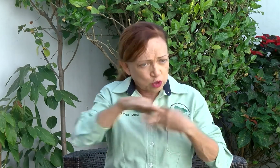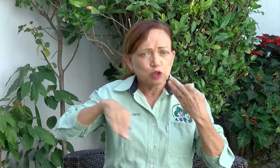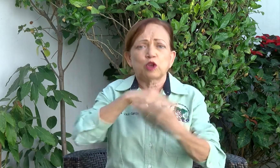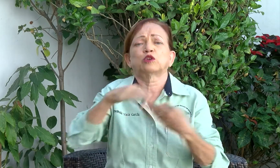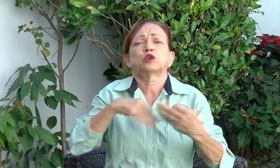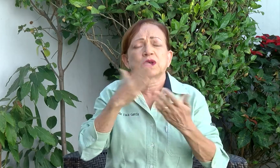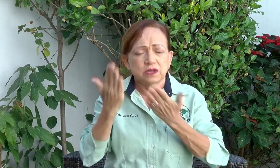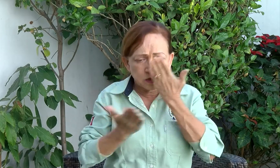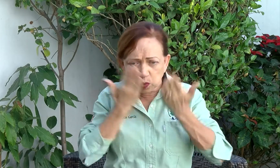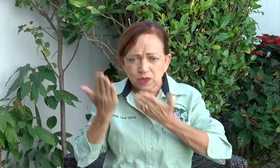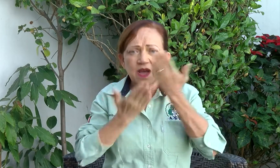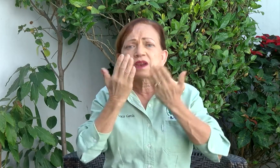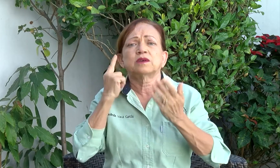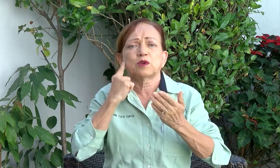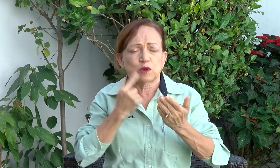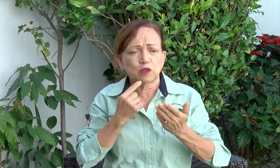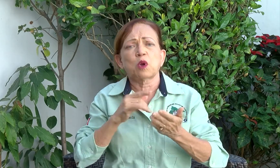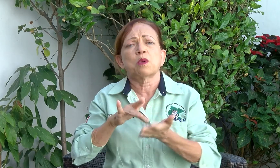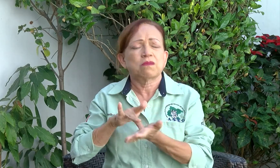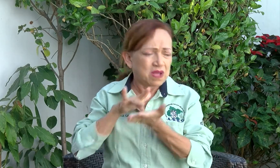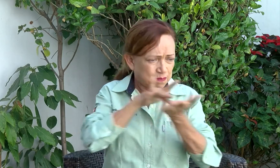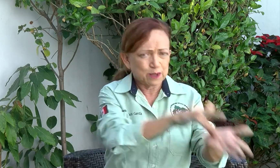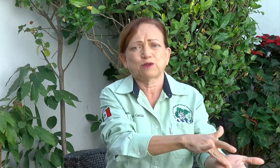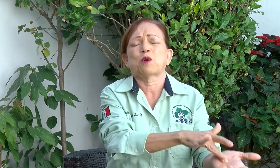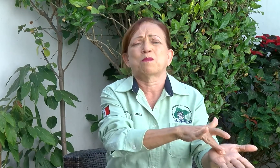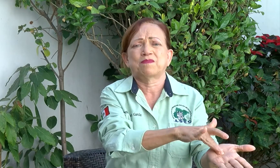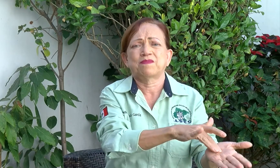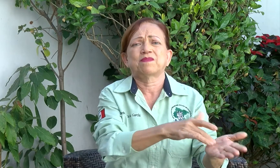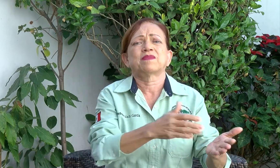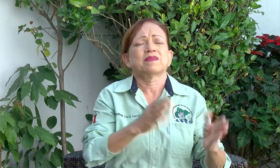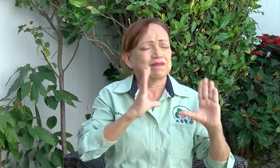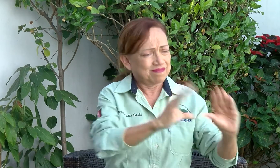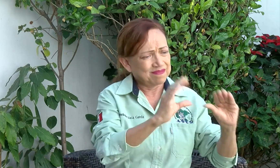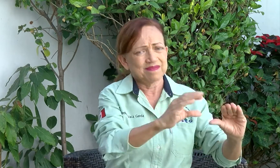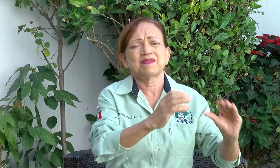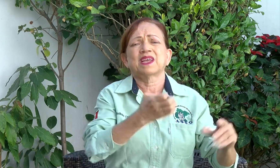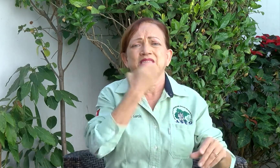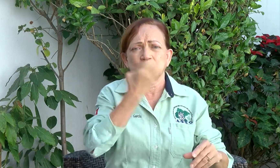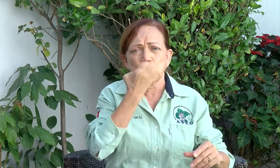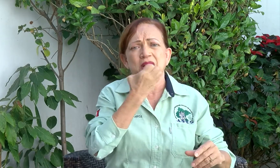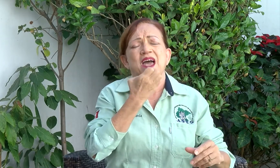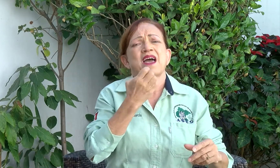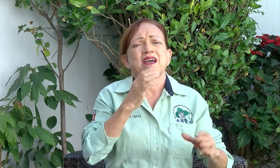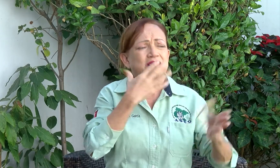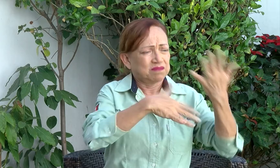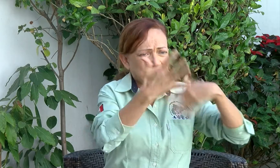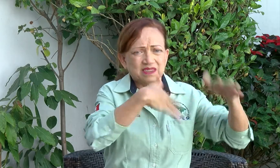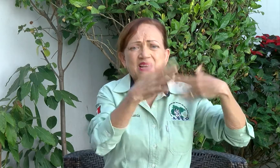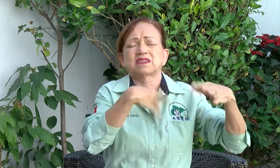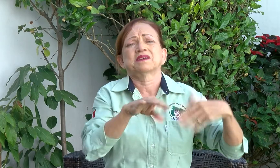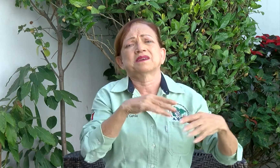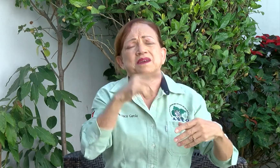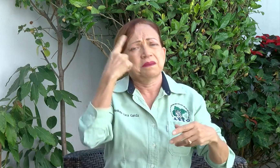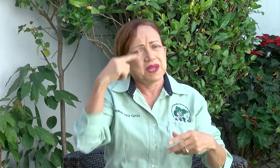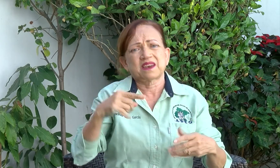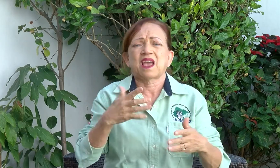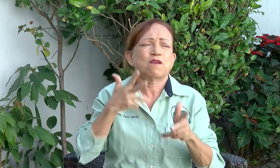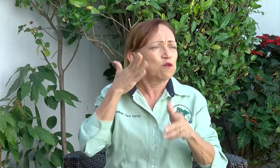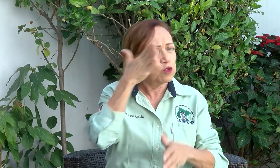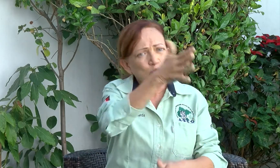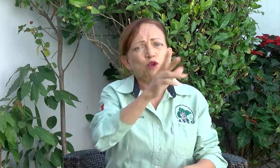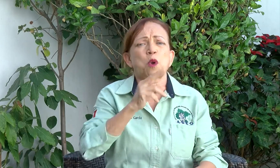Es importante que estemos estudiando las personas sordas incluidas en las escuelas para tener un mejor